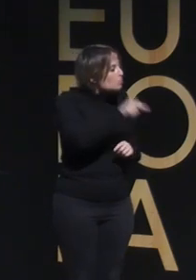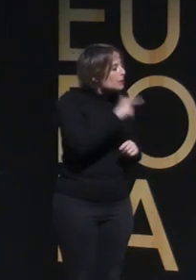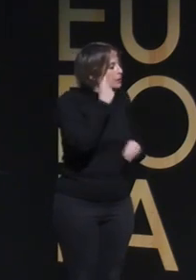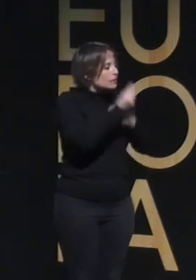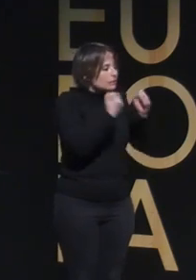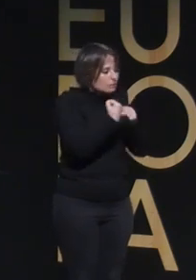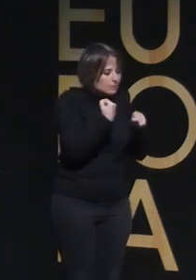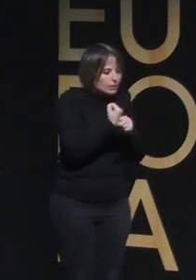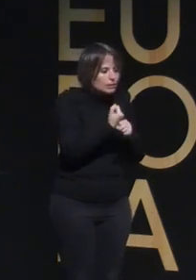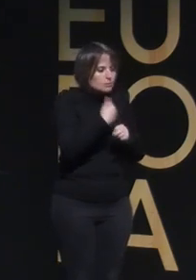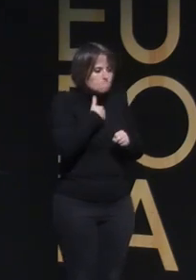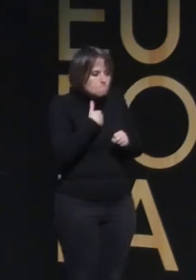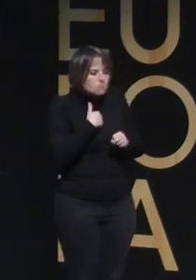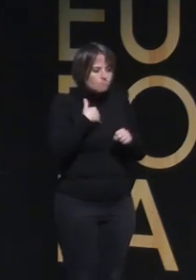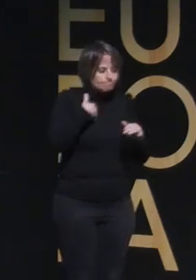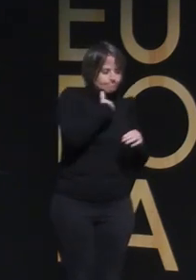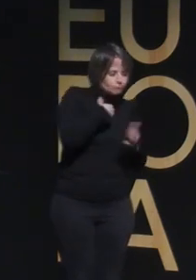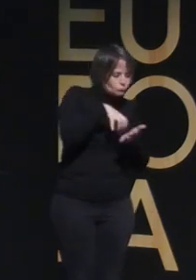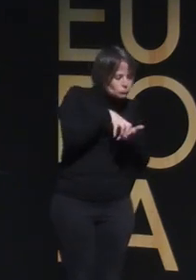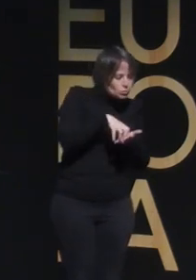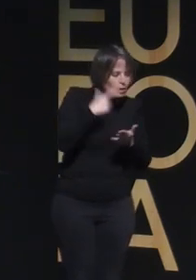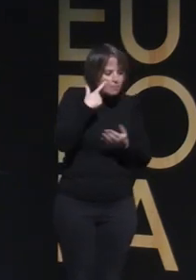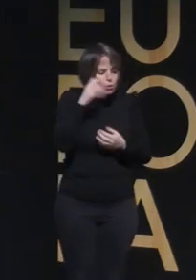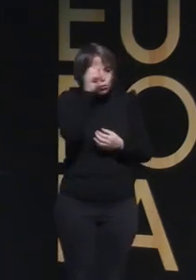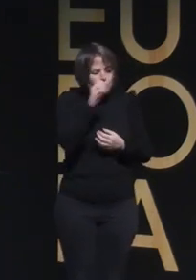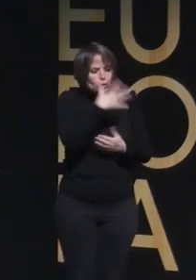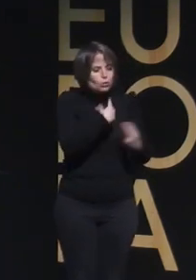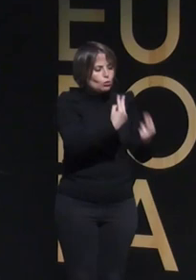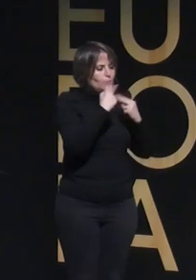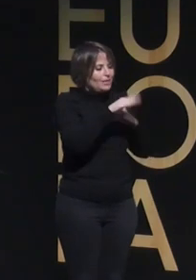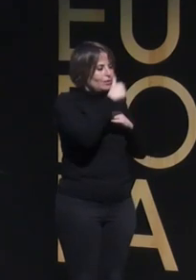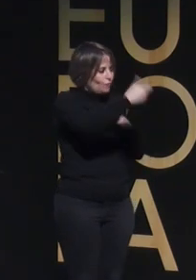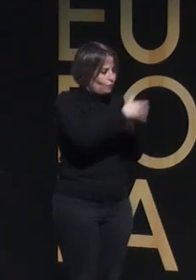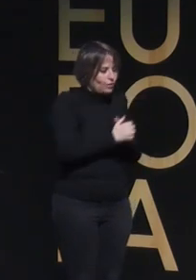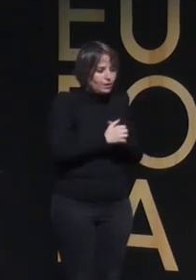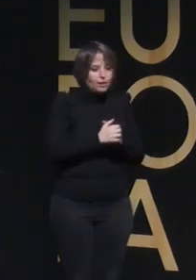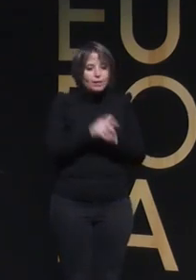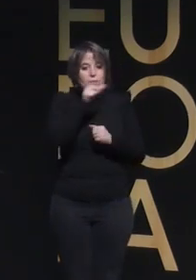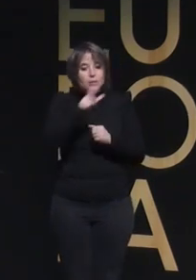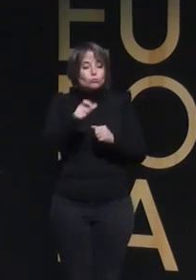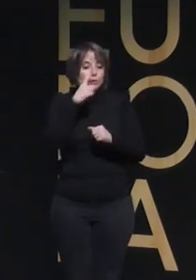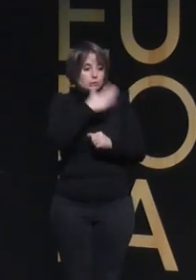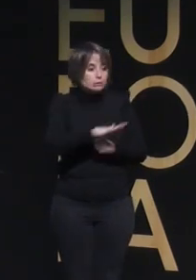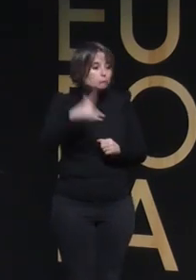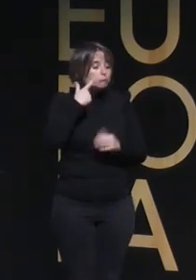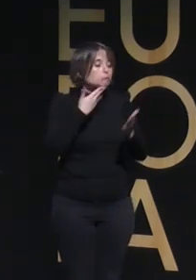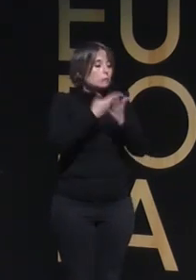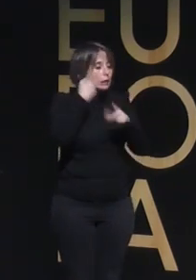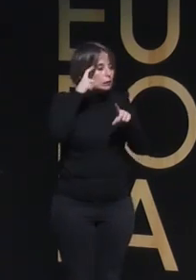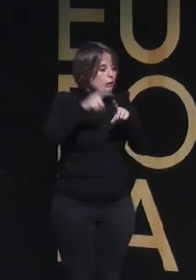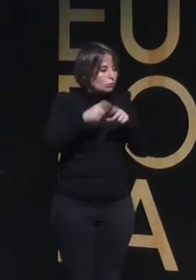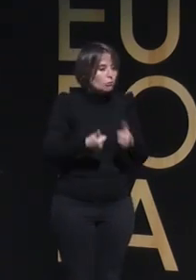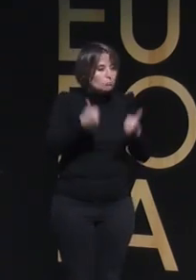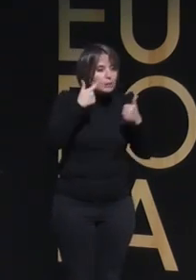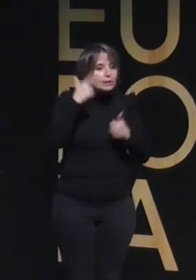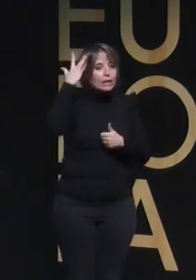esta idea de que me estoy cuestionando mi papel, pero quiero una opinión desde fuera. Y cada vez más chavales que piden psicólogo. Es una pasada. Cada vez hay más